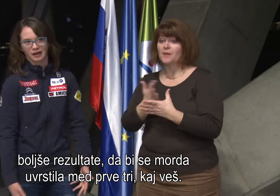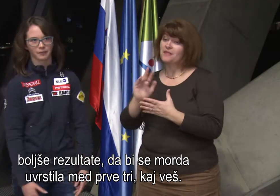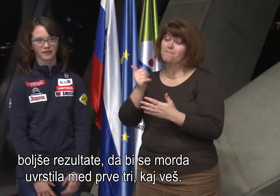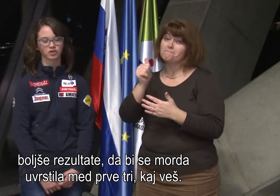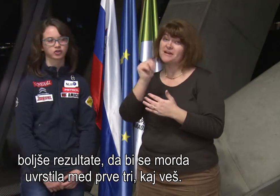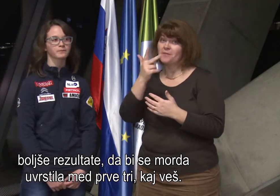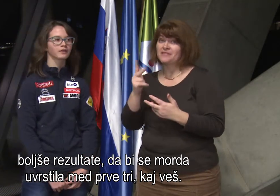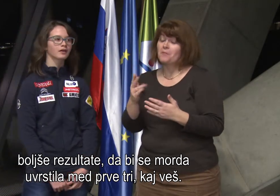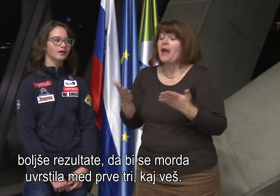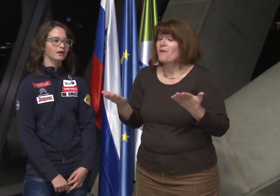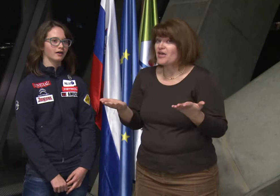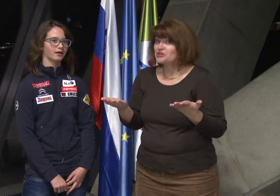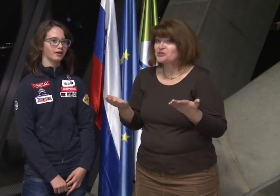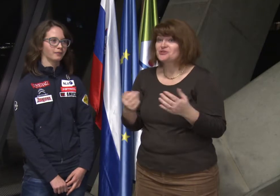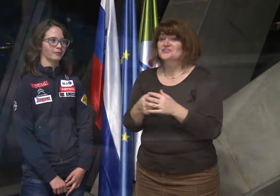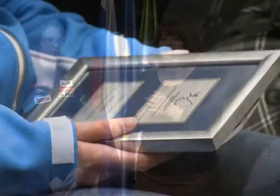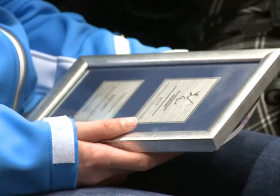3, kaj pa veš.